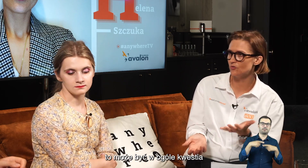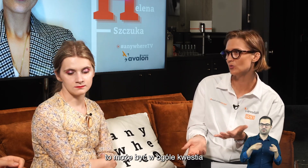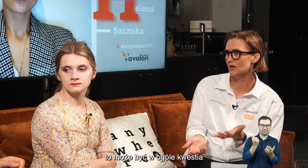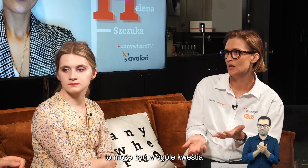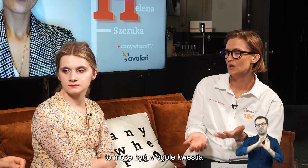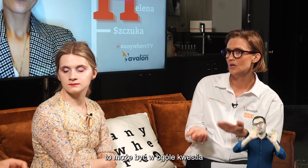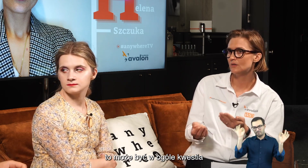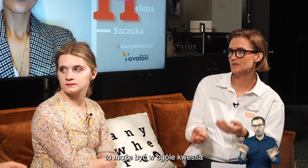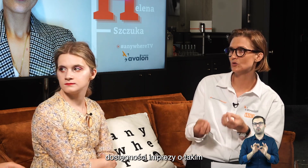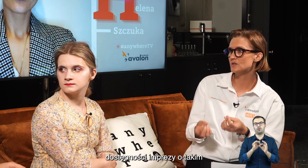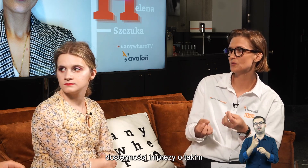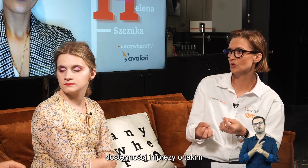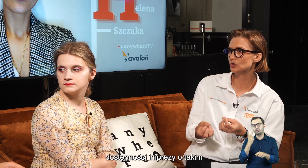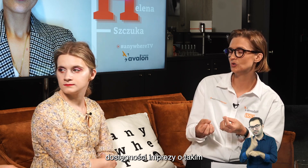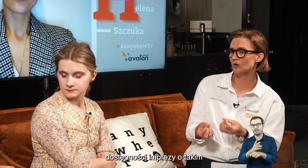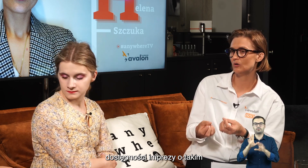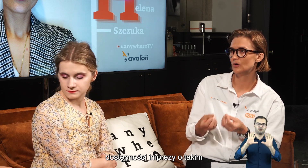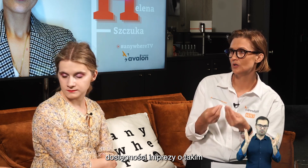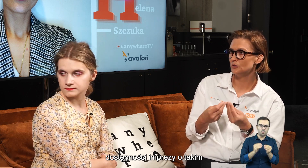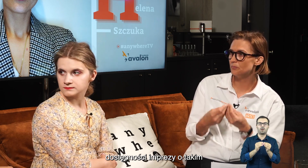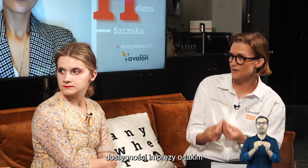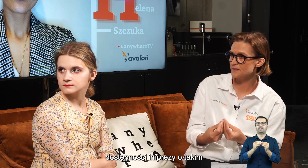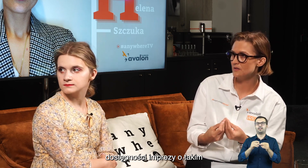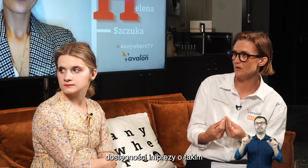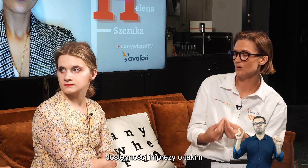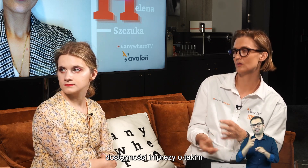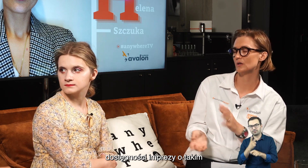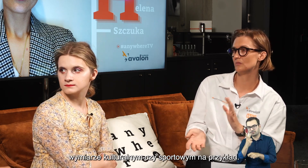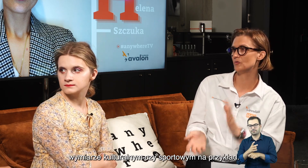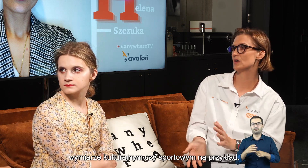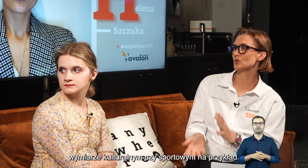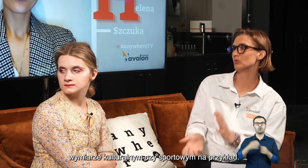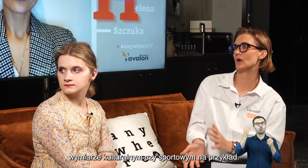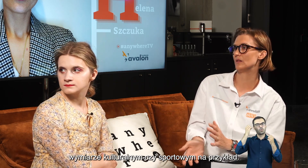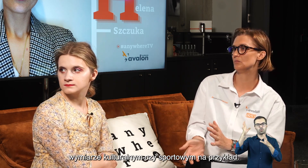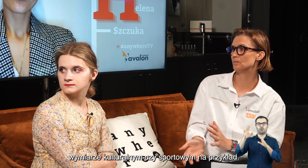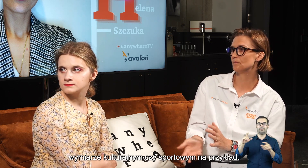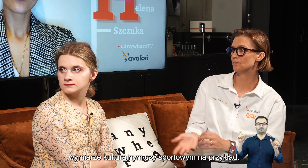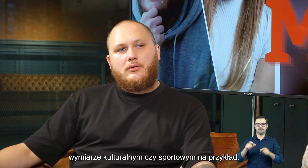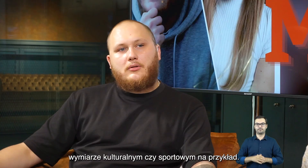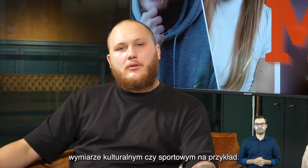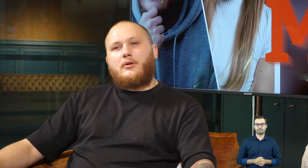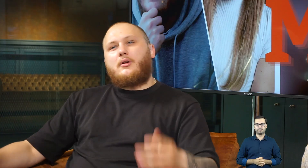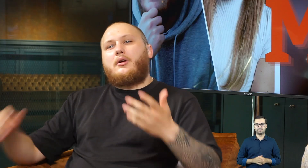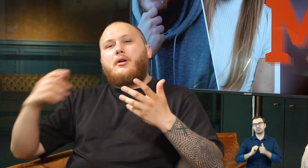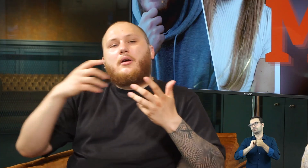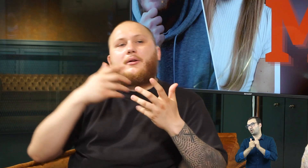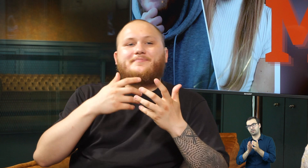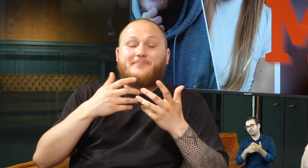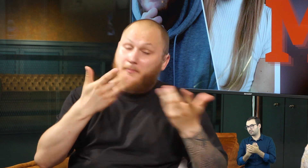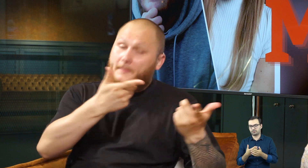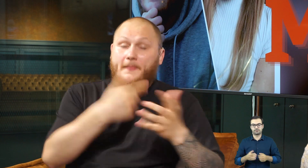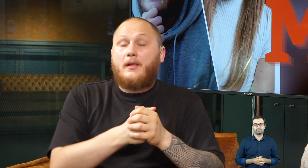może być w ogóle kwestia dostępności do imprezy o takim wymiarze kulturalnym. Czy sportowym